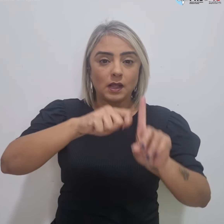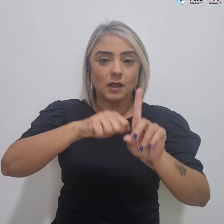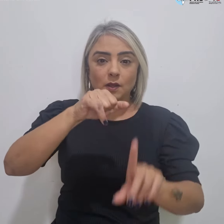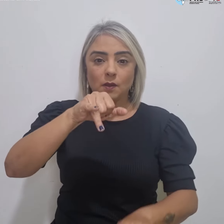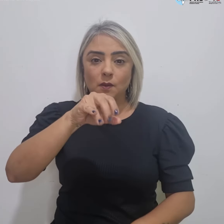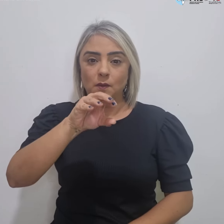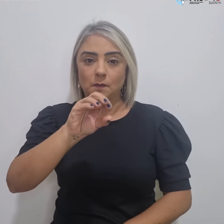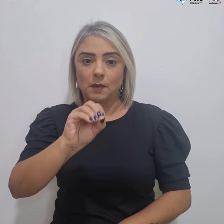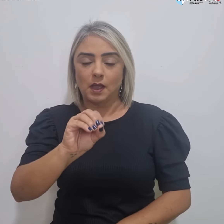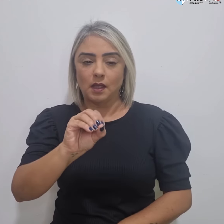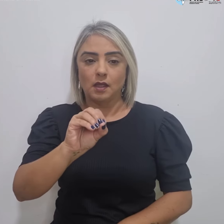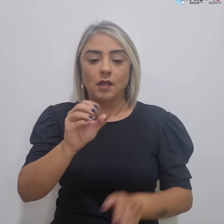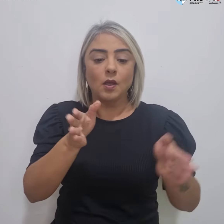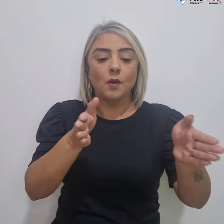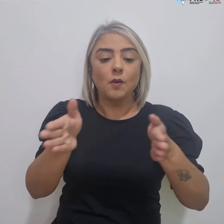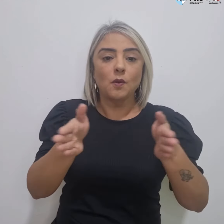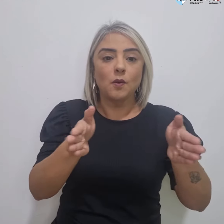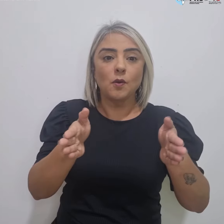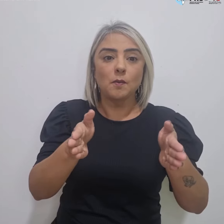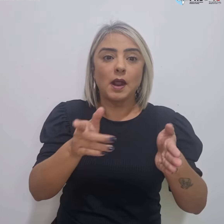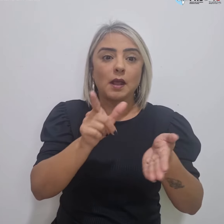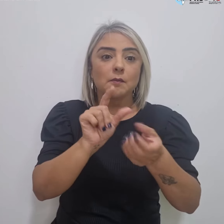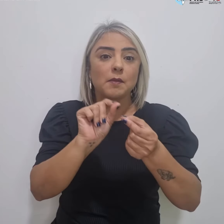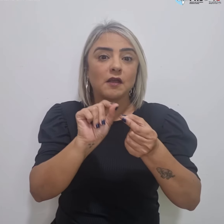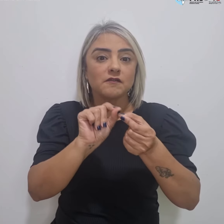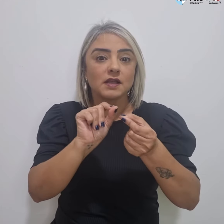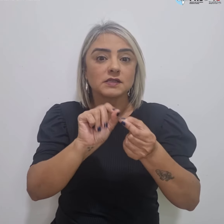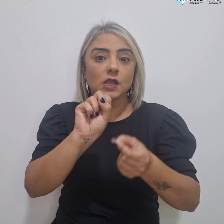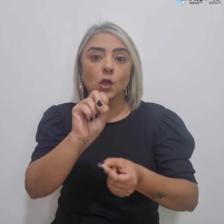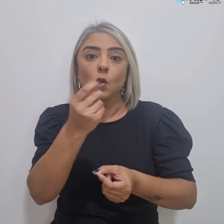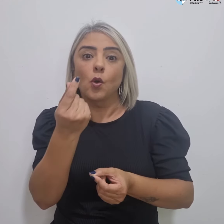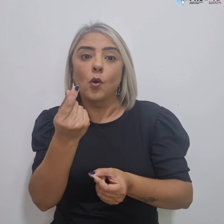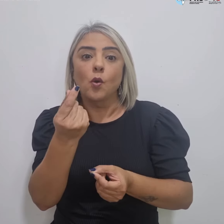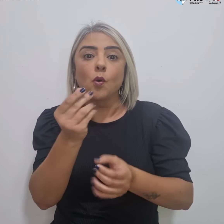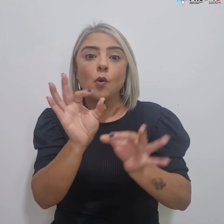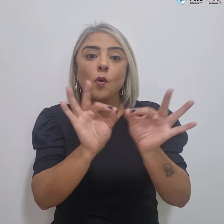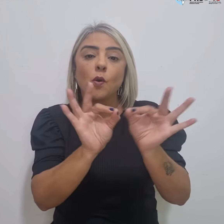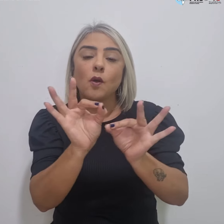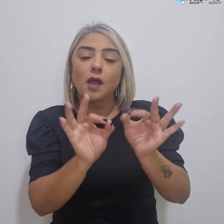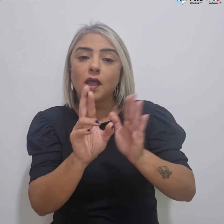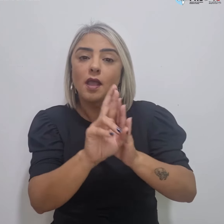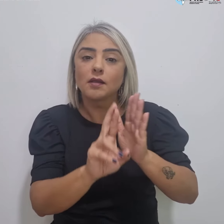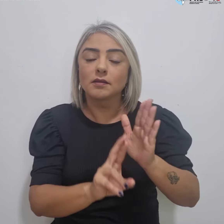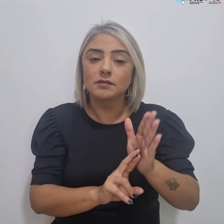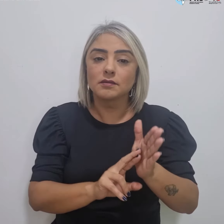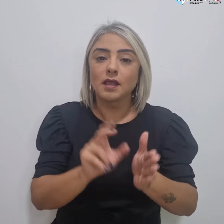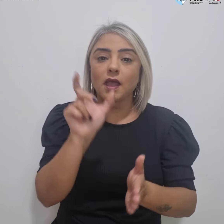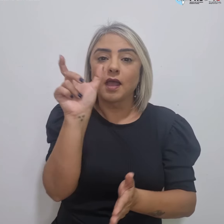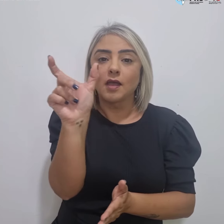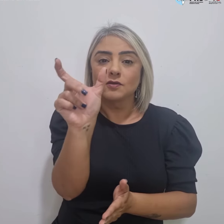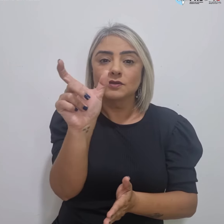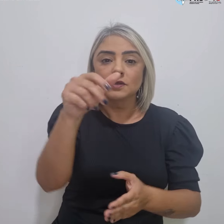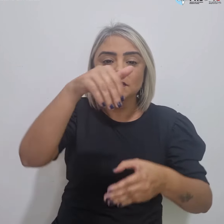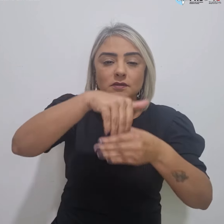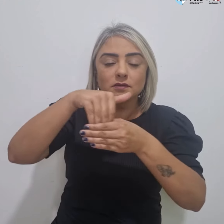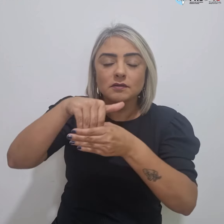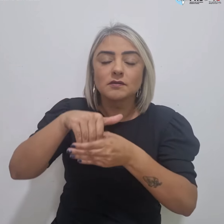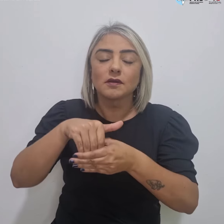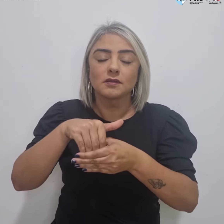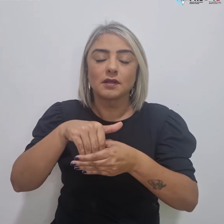O prazo para tirar ou regularizar o título de eleitor para votar nas eleições deste ano se